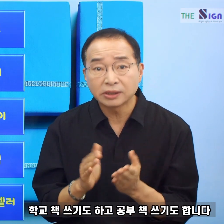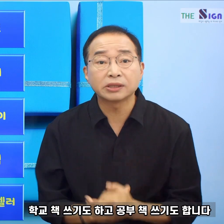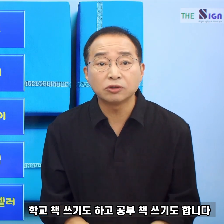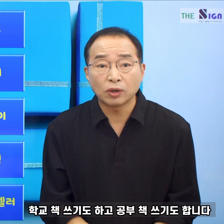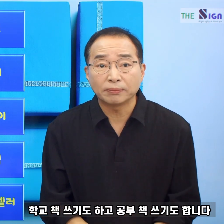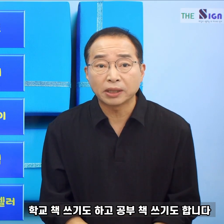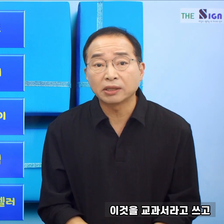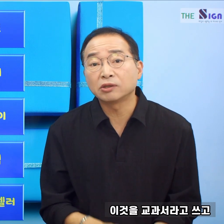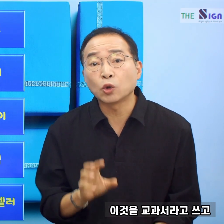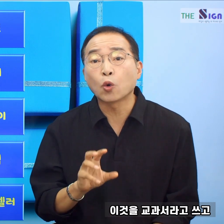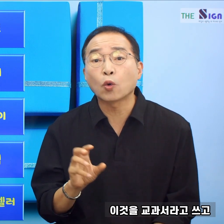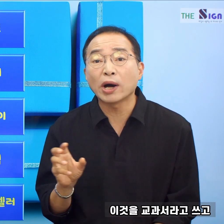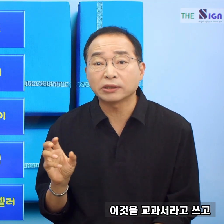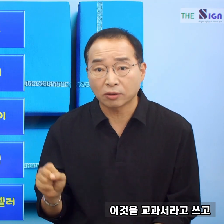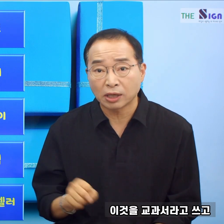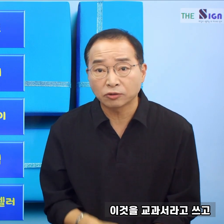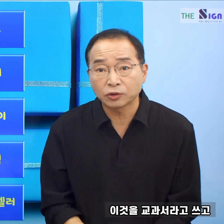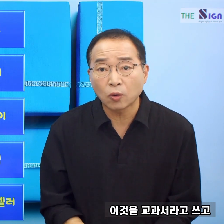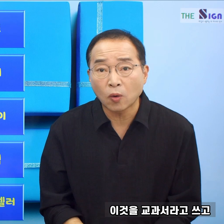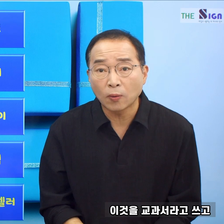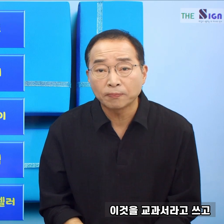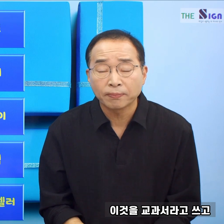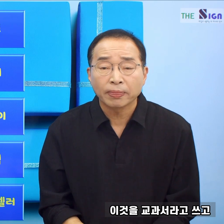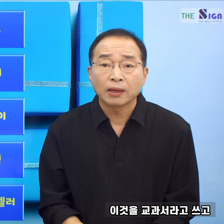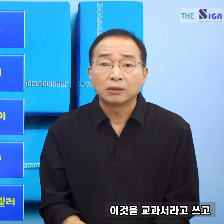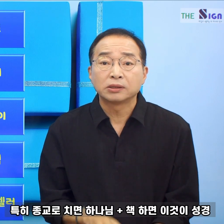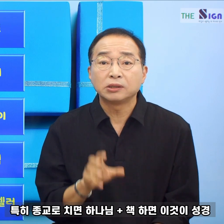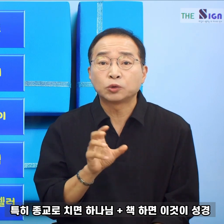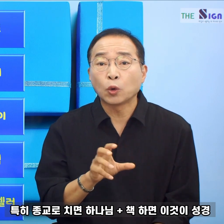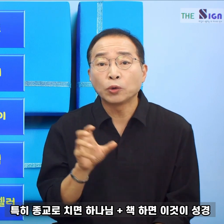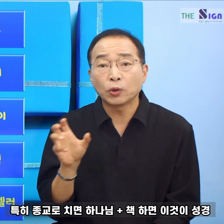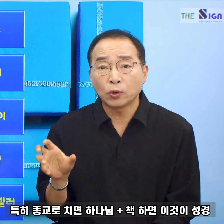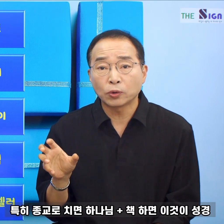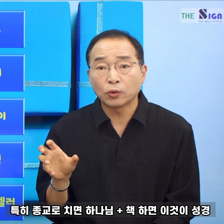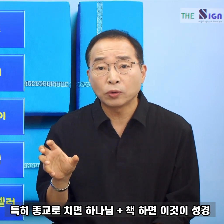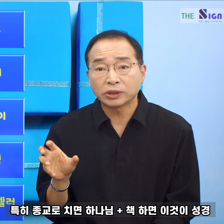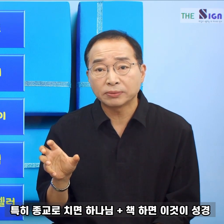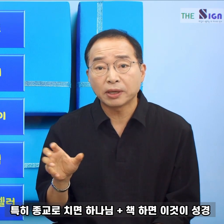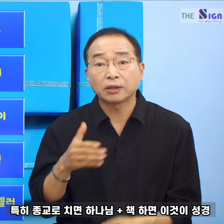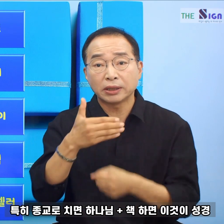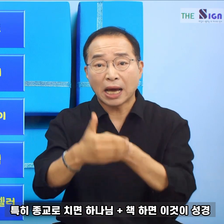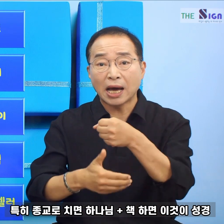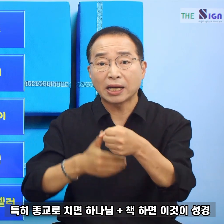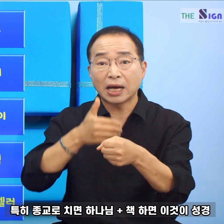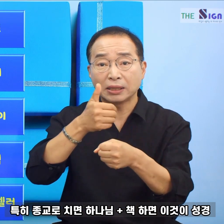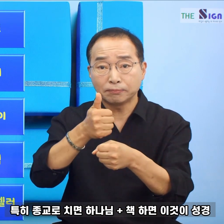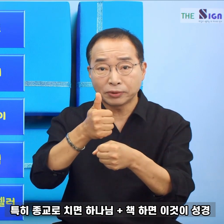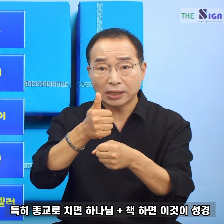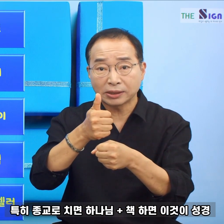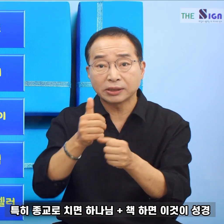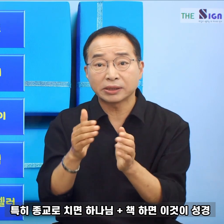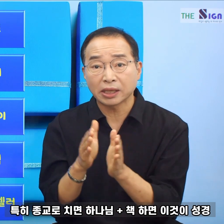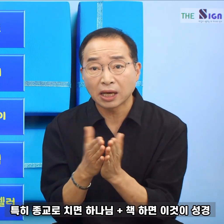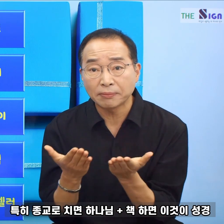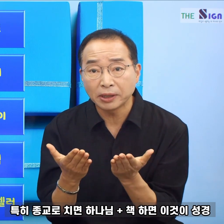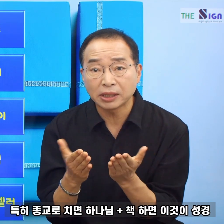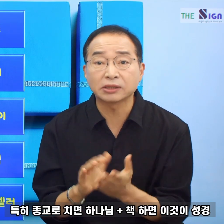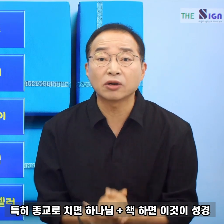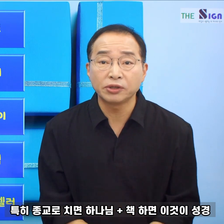쓰기도 합니다. 이게 교과서라고 쓰고, 특히 종교로 치면은 하나님 플러스 책 하면 이게 성경,